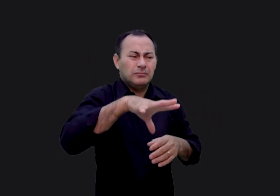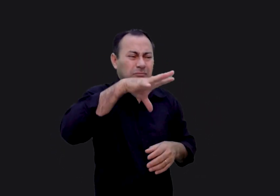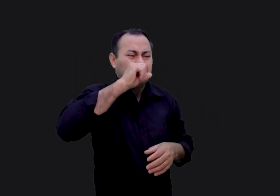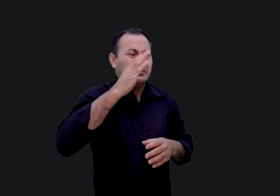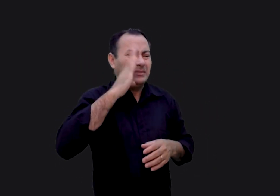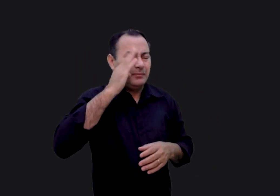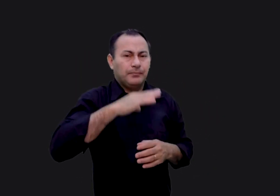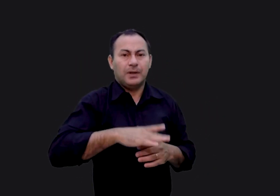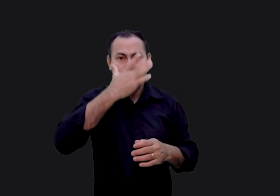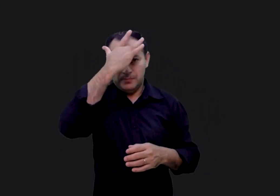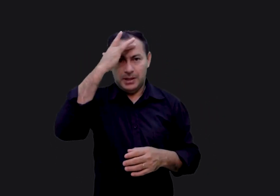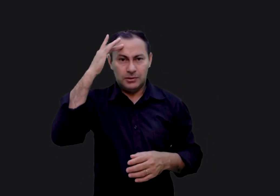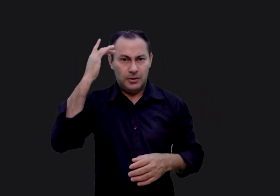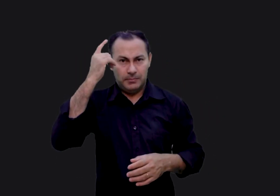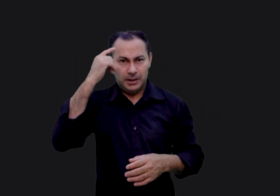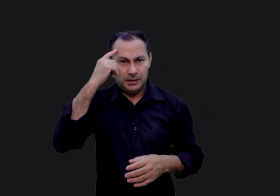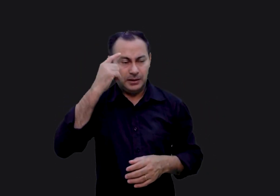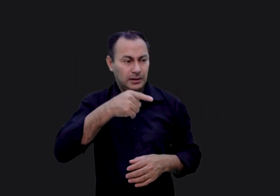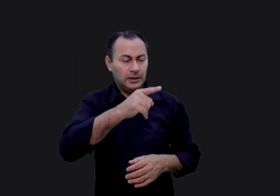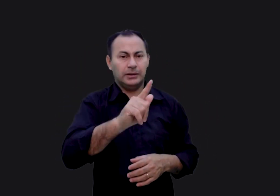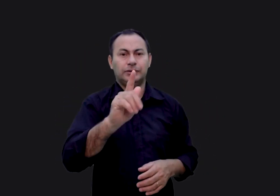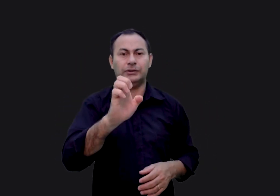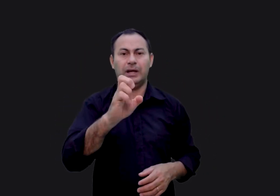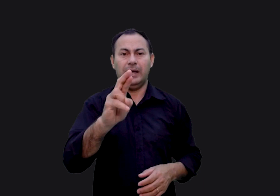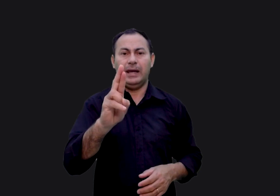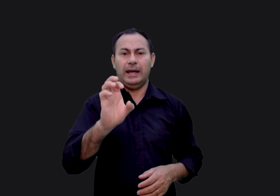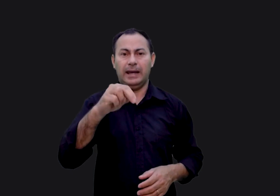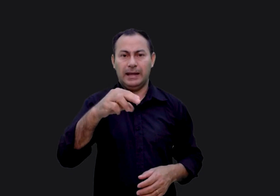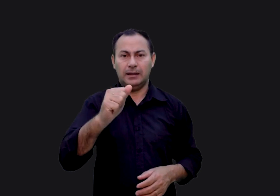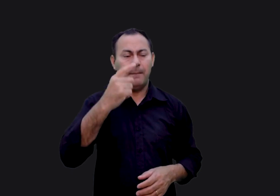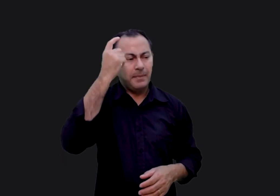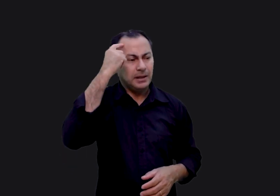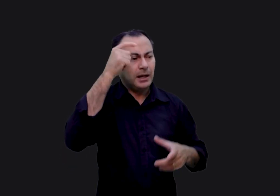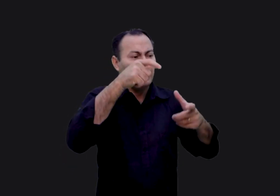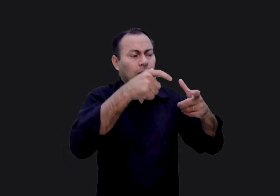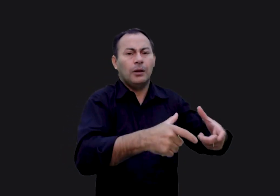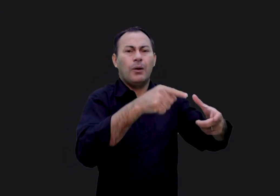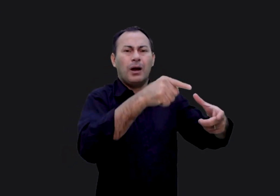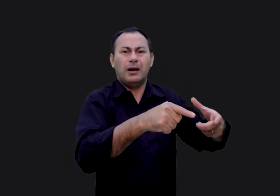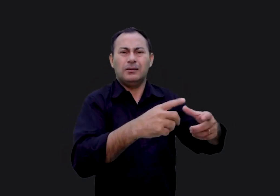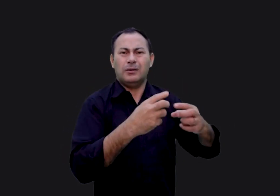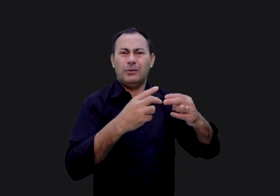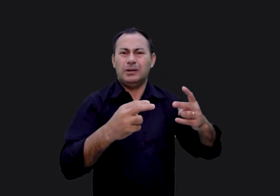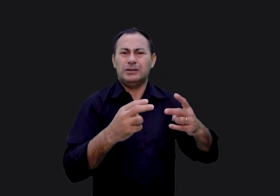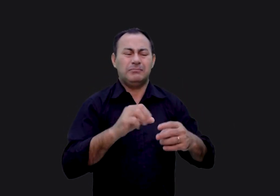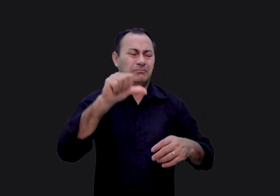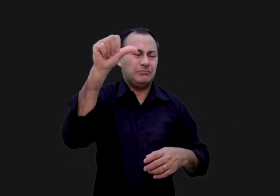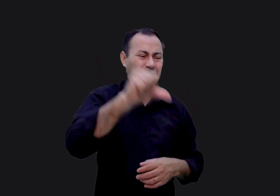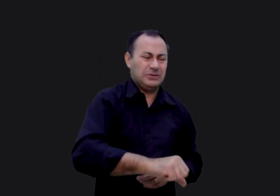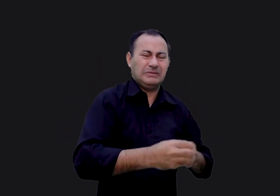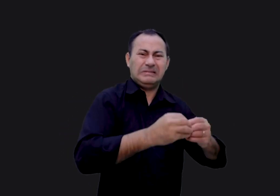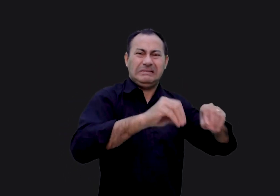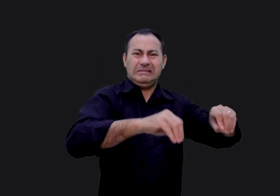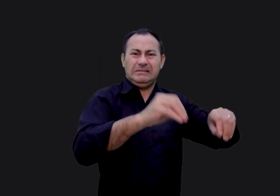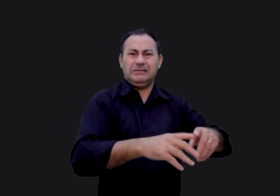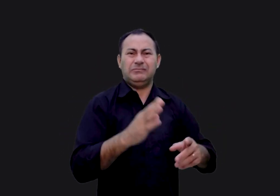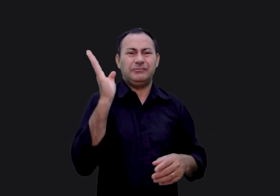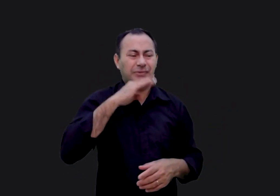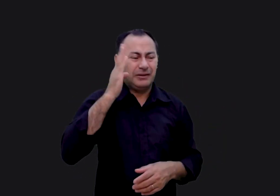longe. Quando as pessoas pensavam em Gehenna, pensavam naquele lugar com coisas podres, mal